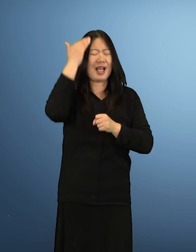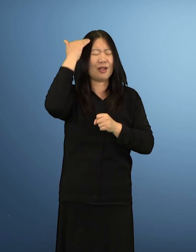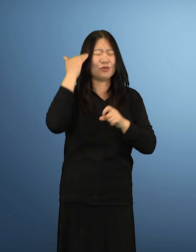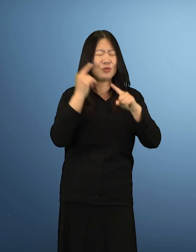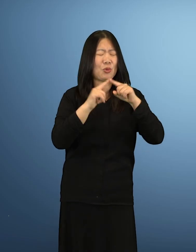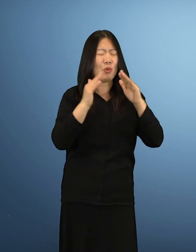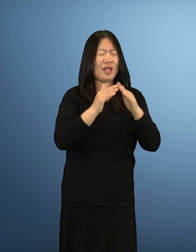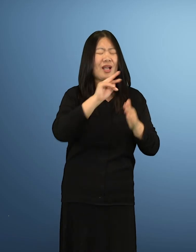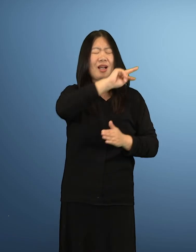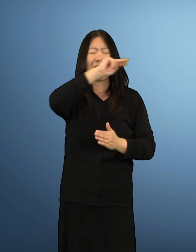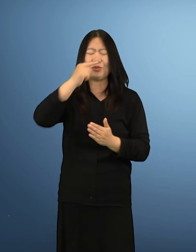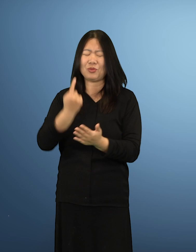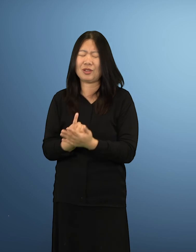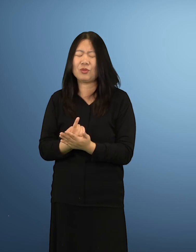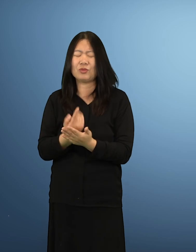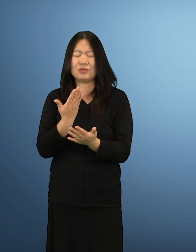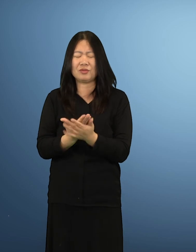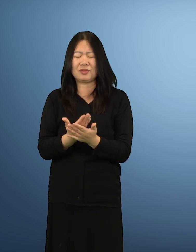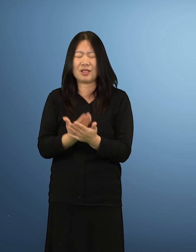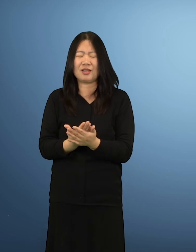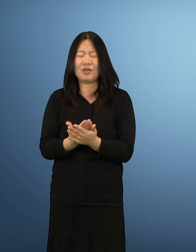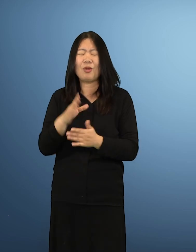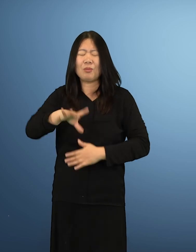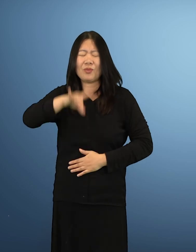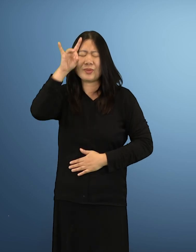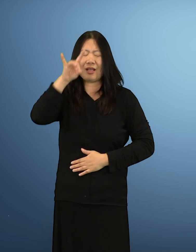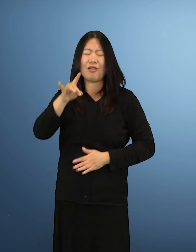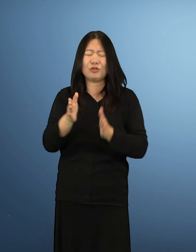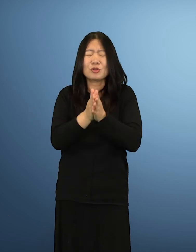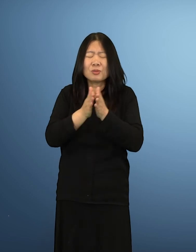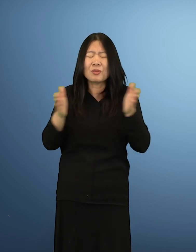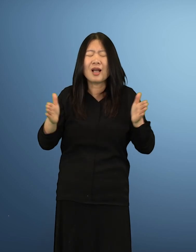돌아오게 하여 주시옵소서. 먼저 그 첫